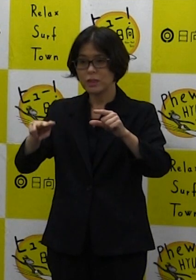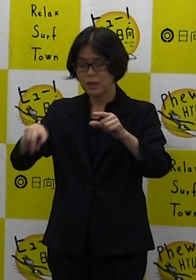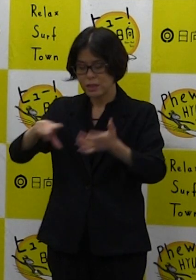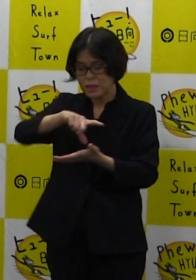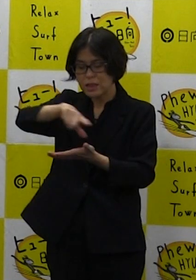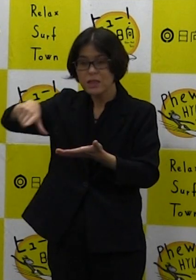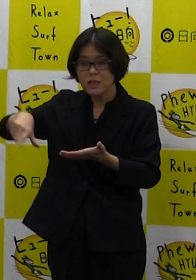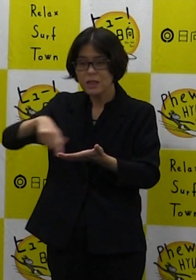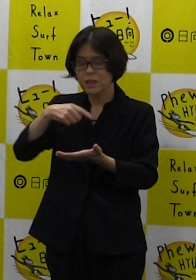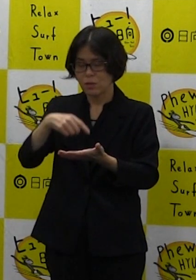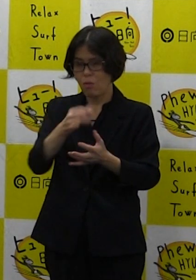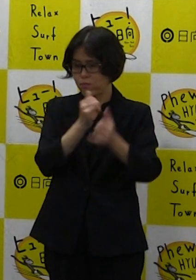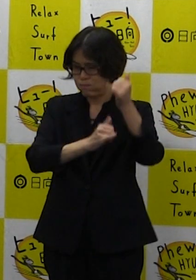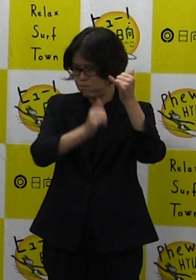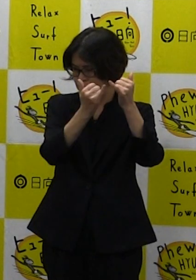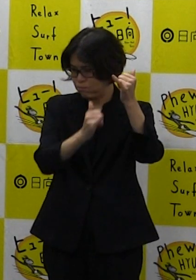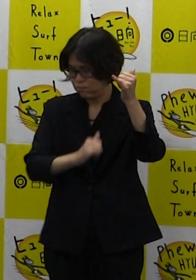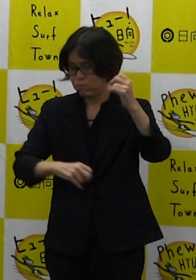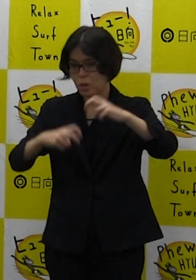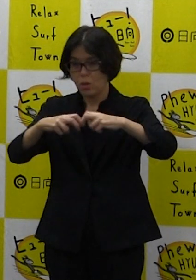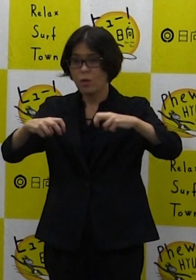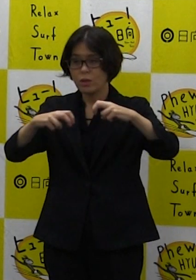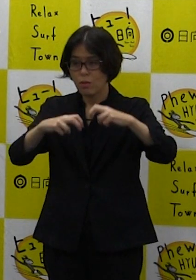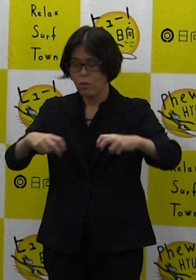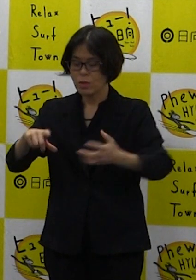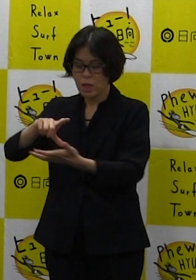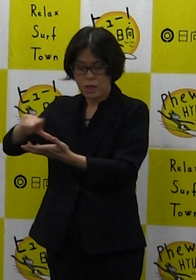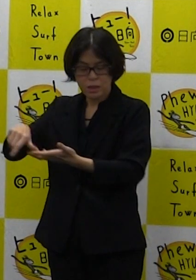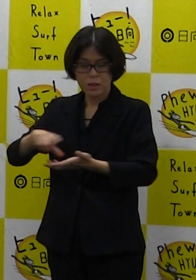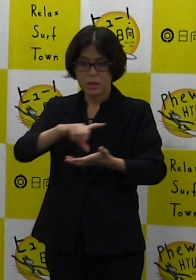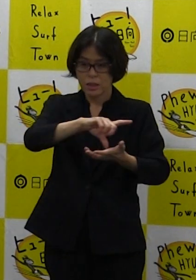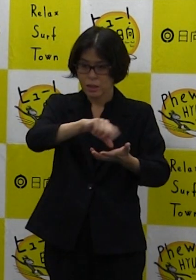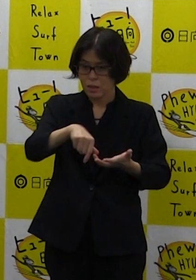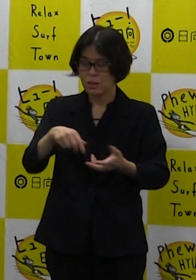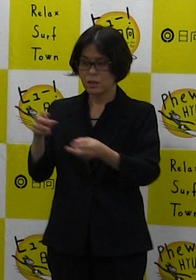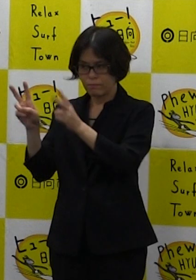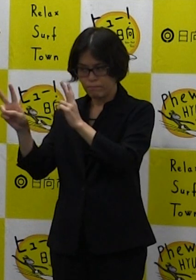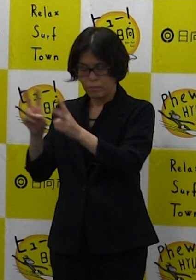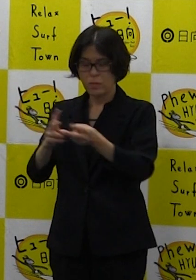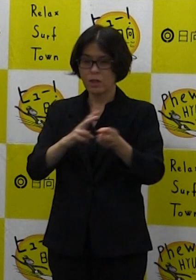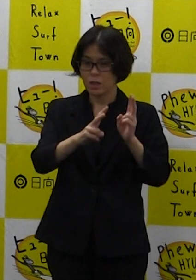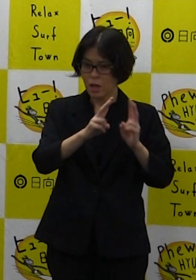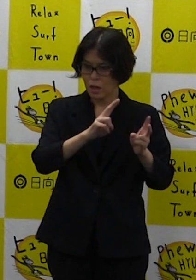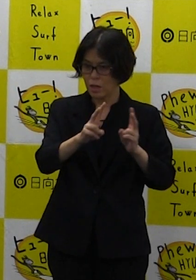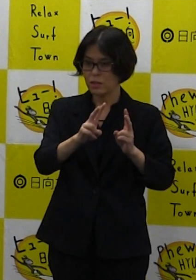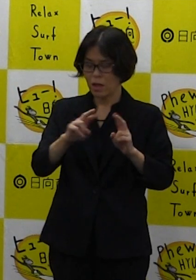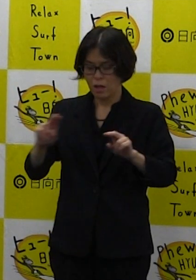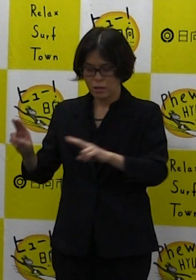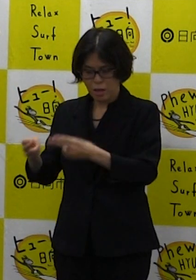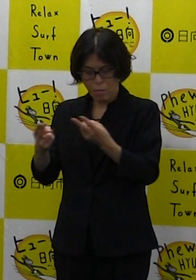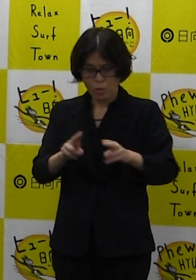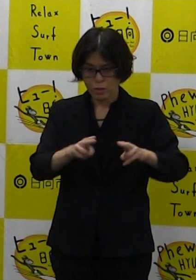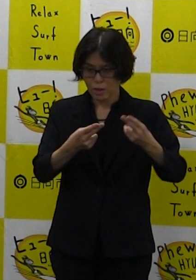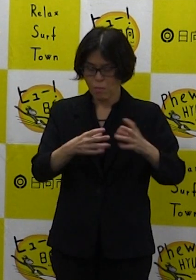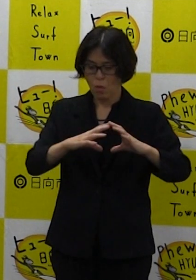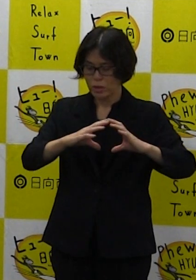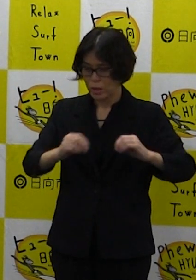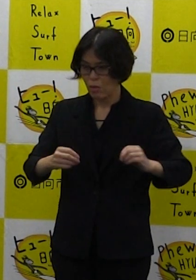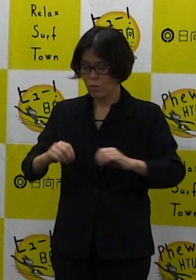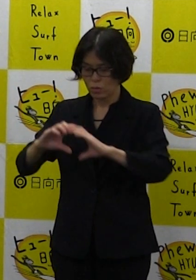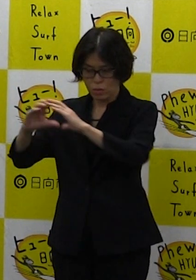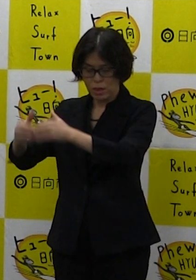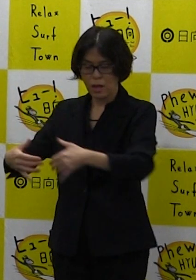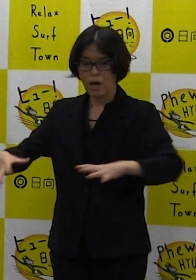を掘り起こし地域と地域分野と医業種日本と世界をつなぎ新たな